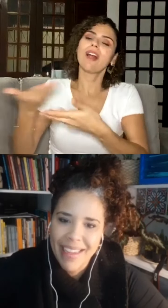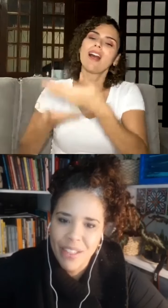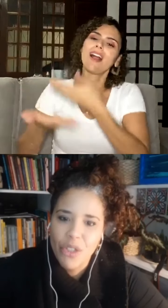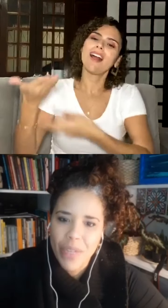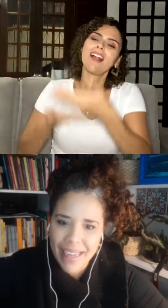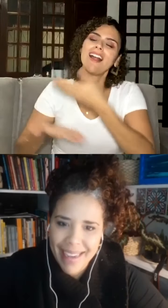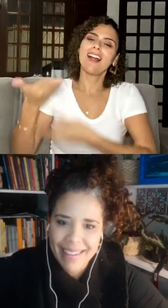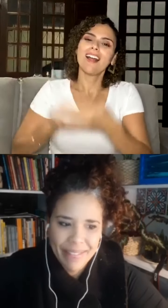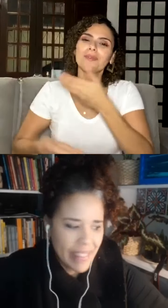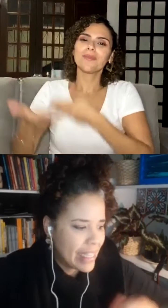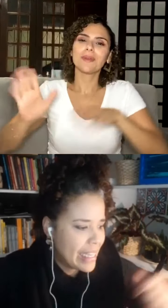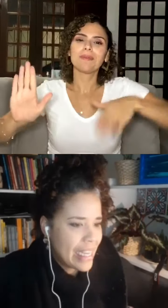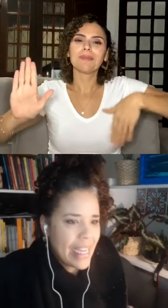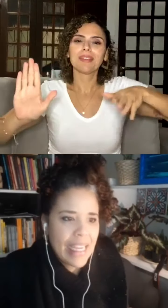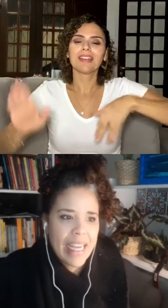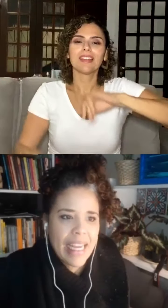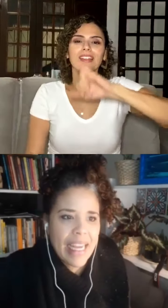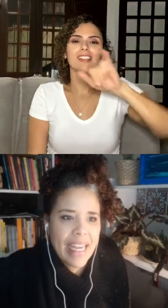em Jurerê,